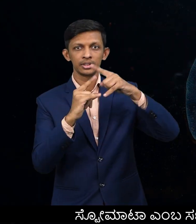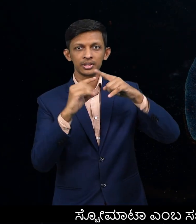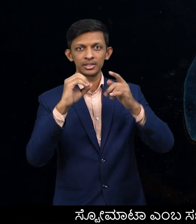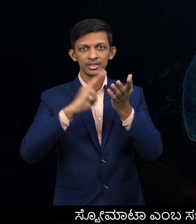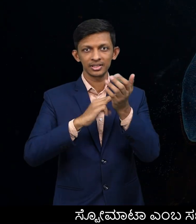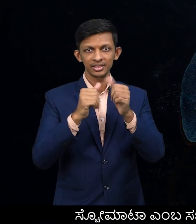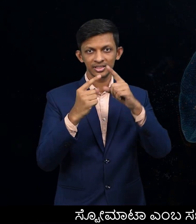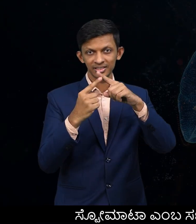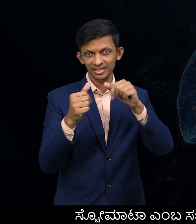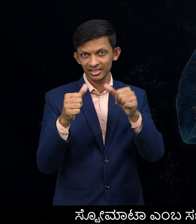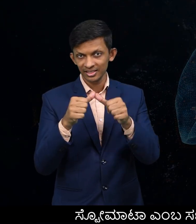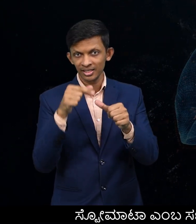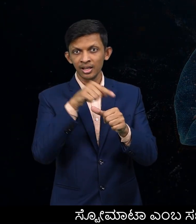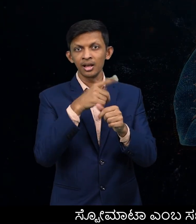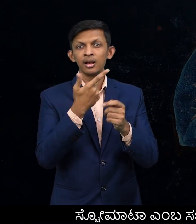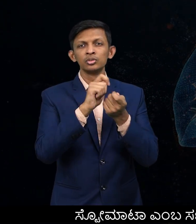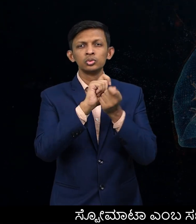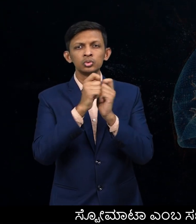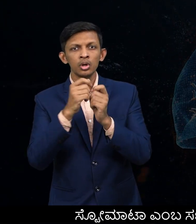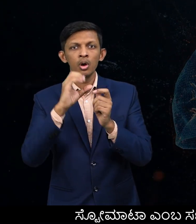ರಂಧ್ರಗಳನ್ನು ಹೊಂದಿರುತ್ತವೆ.